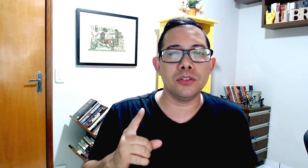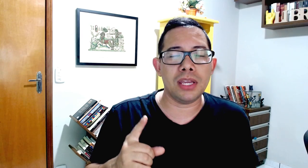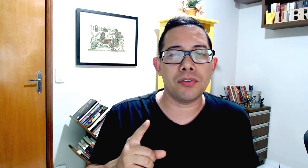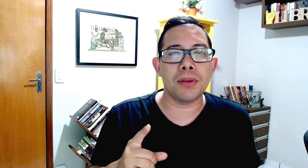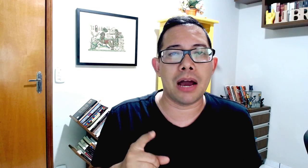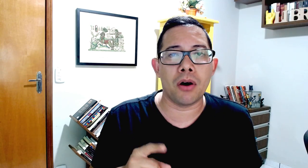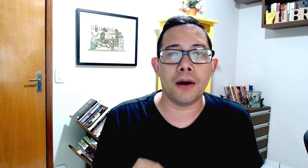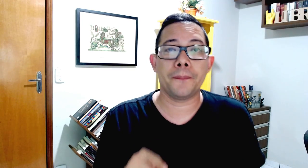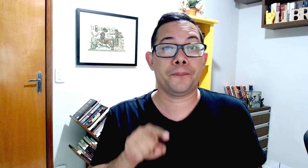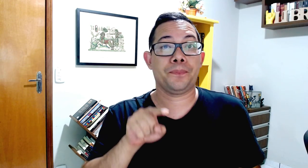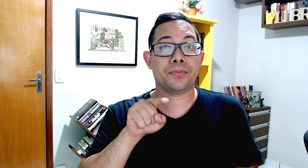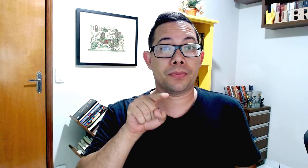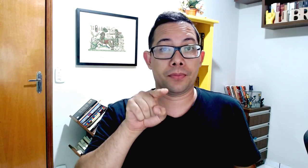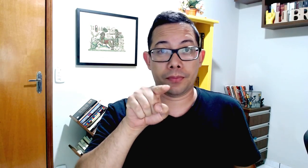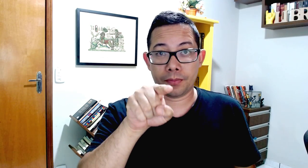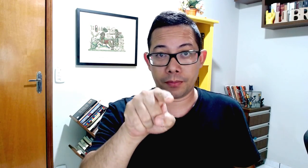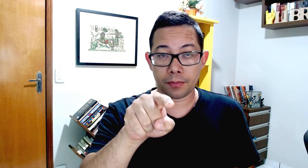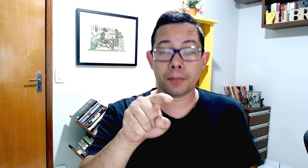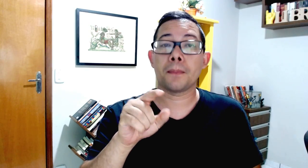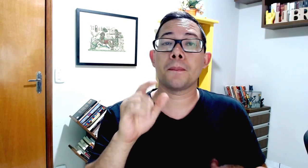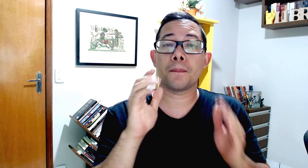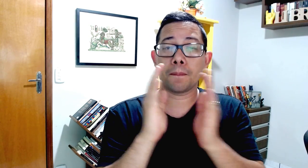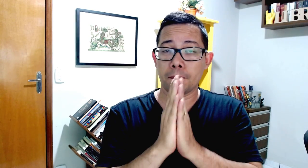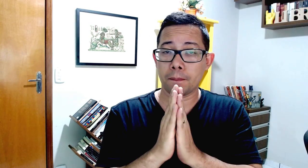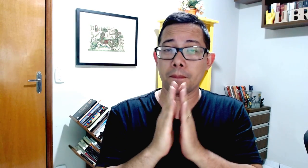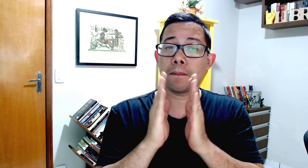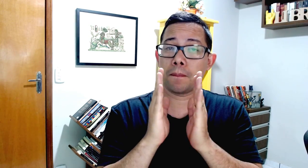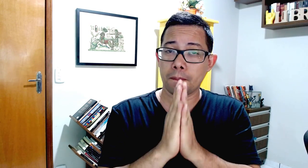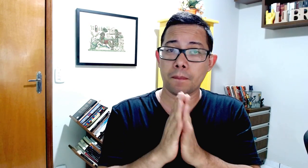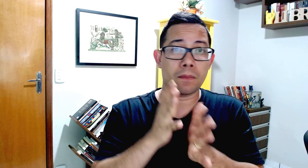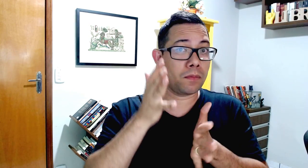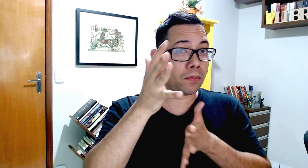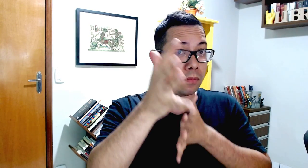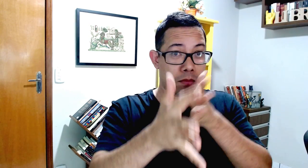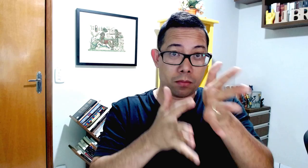copiando ele vamos lá ó E aí